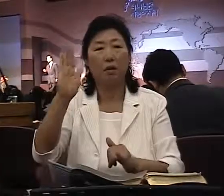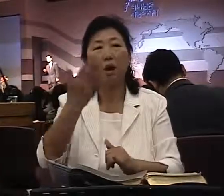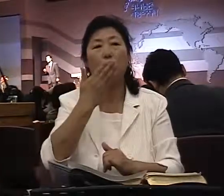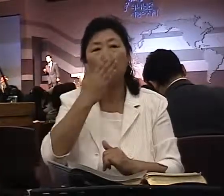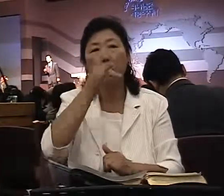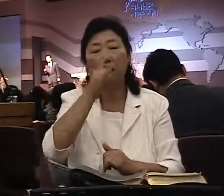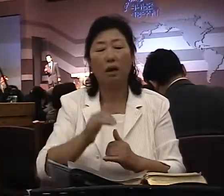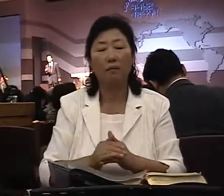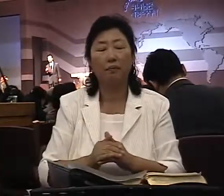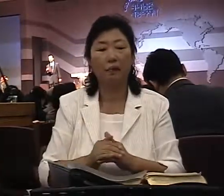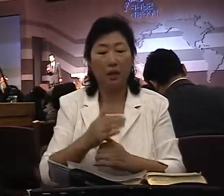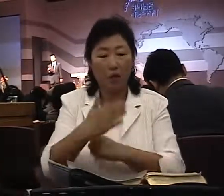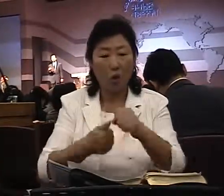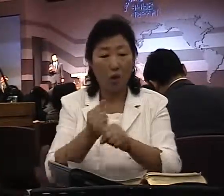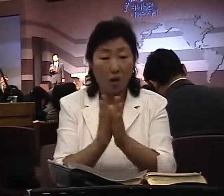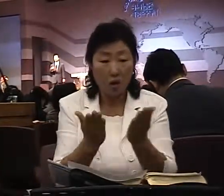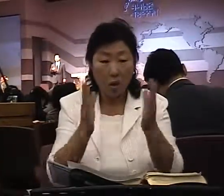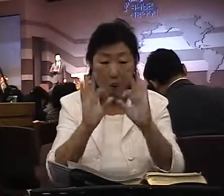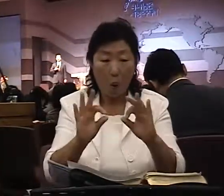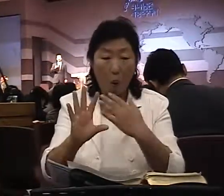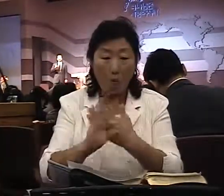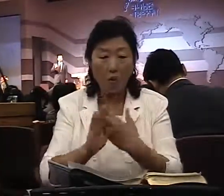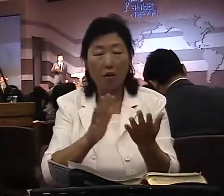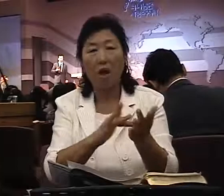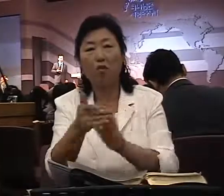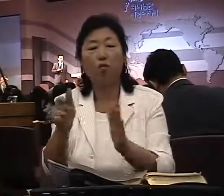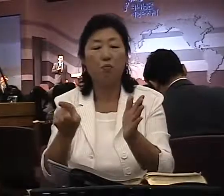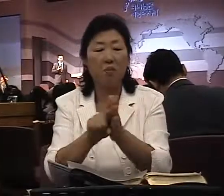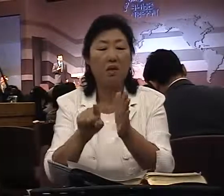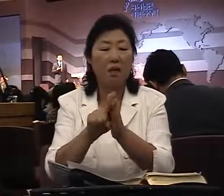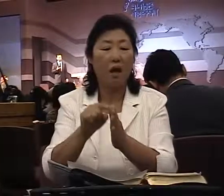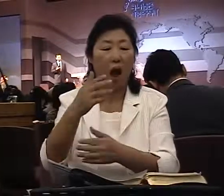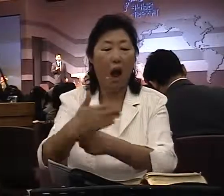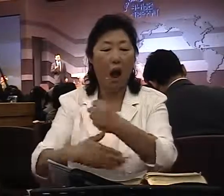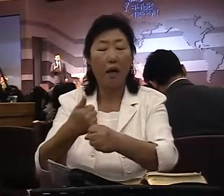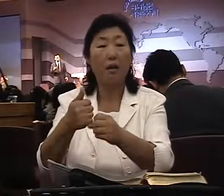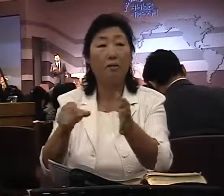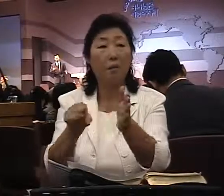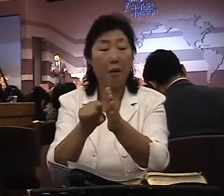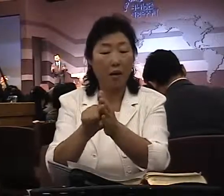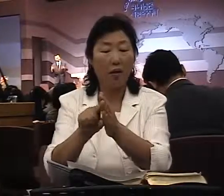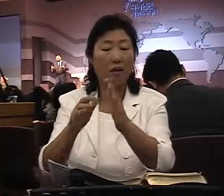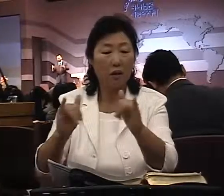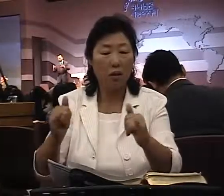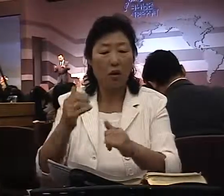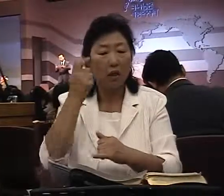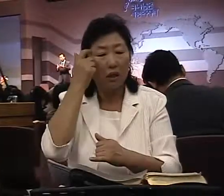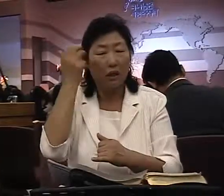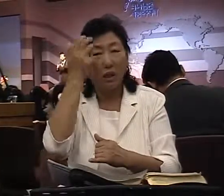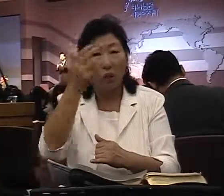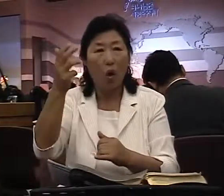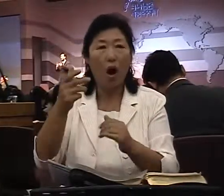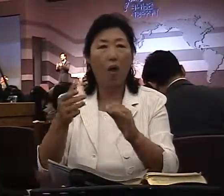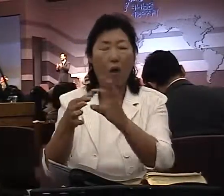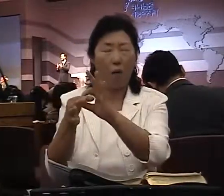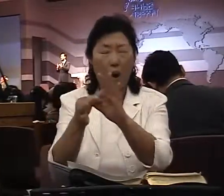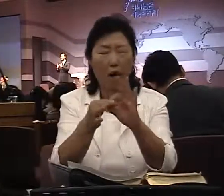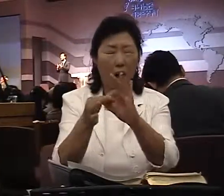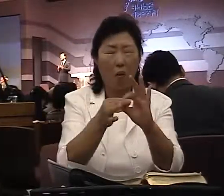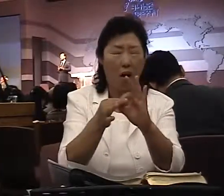여러분 성경을 보면 예수 믿는 하나님의 백성들과 이 성령과의 얼마나 밀접한 관계가 설명되고